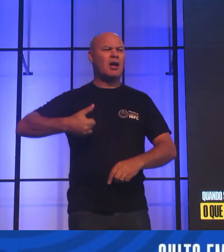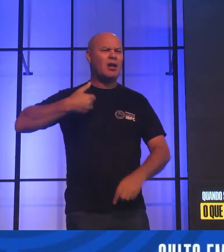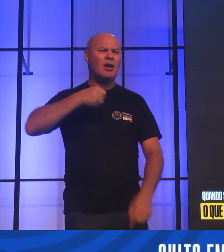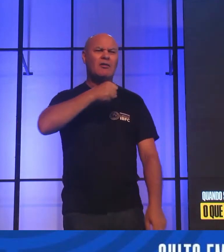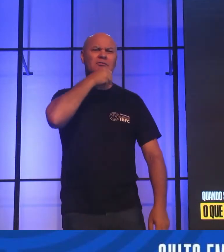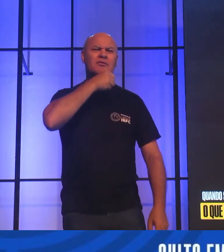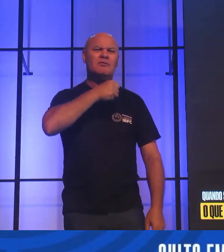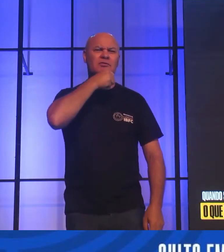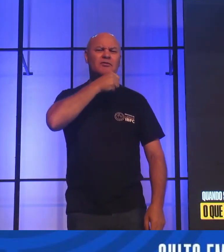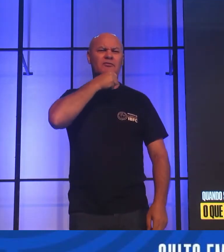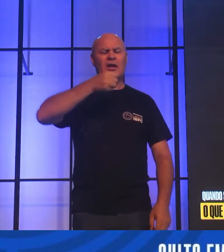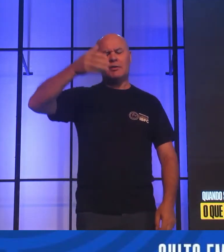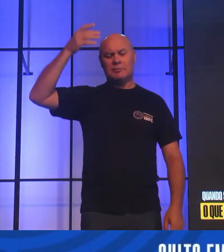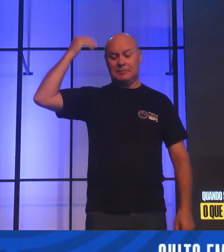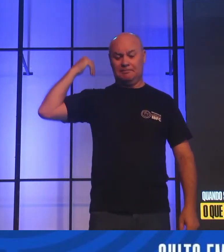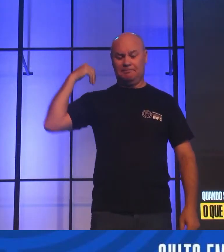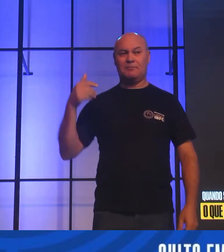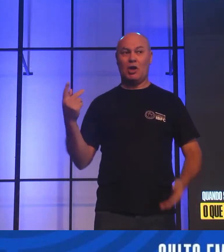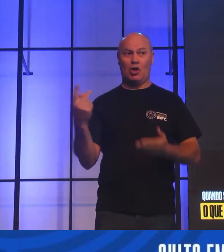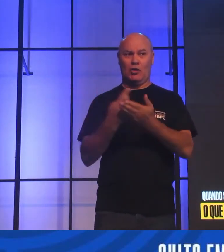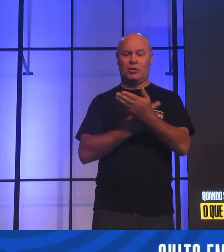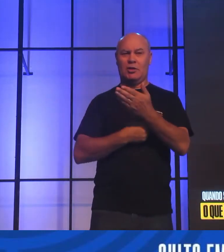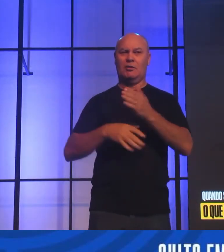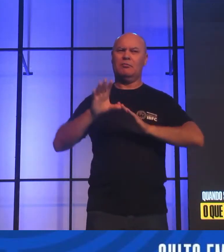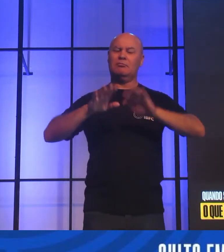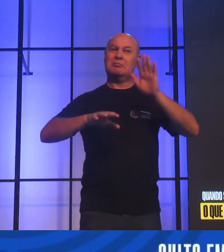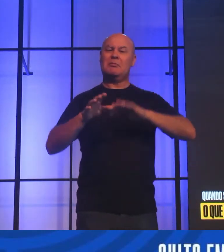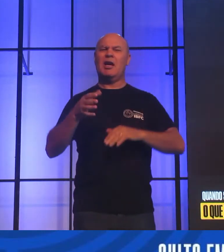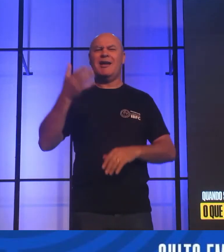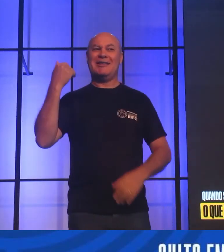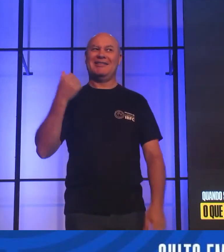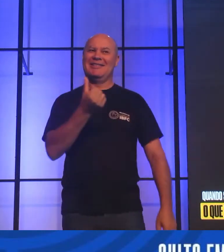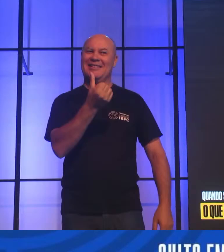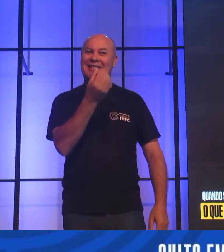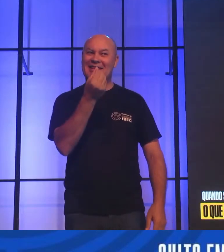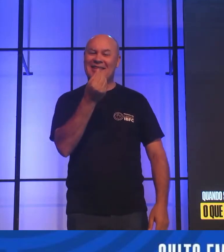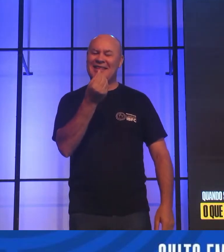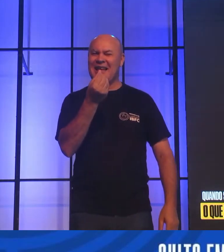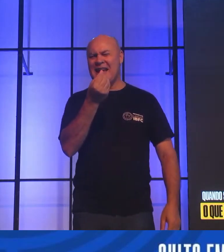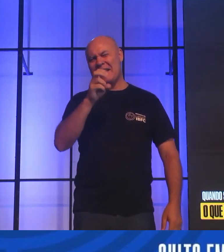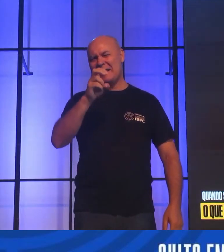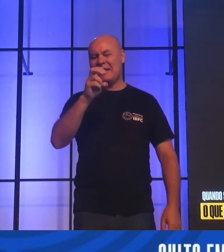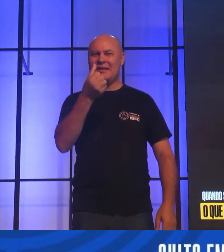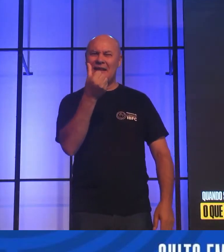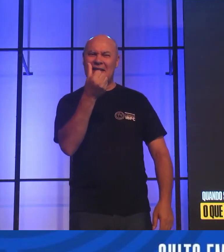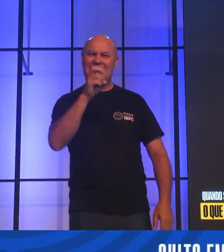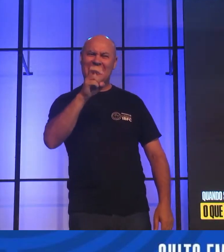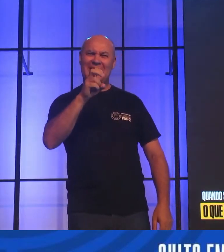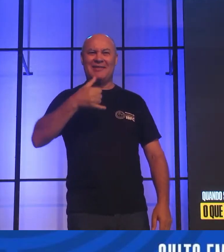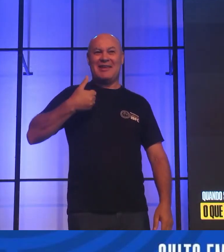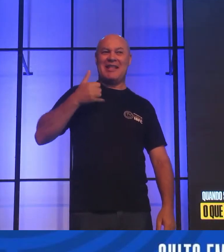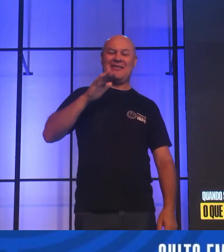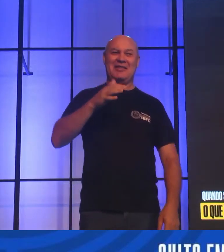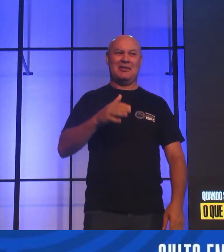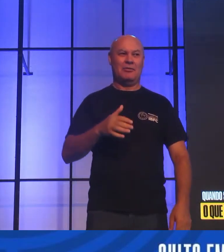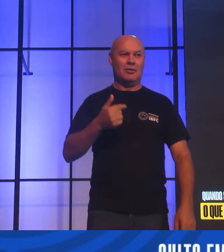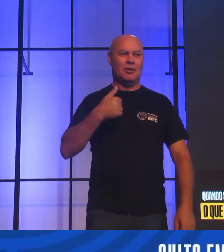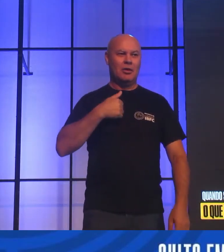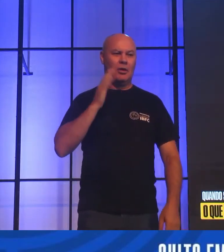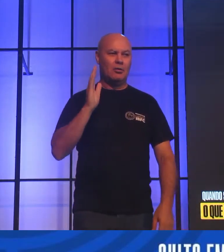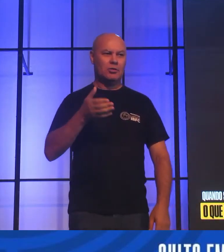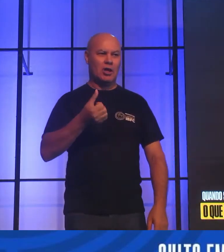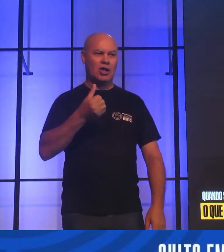época eram velhinhos, mas tinham 60 e poucos anos. E hoje eu tenho 60 e poucos anos e não sou velhinho, sou só